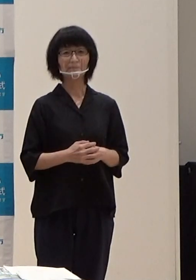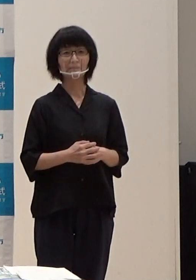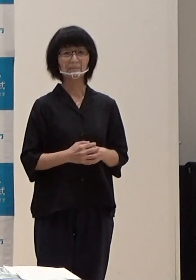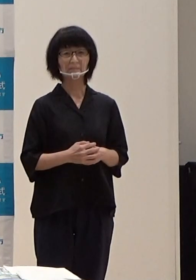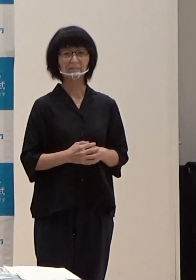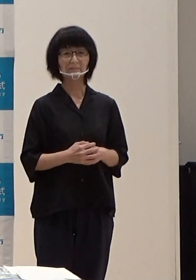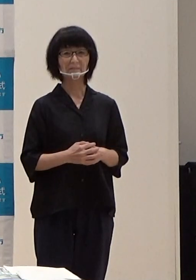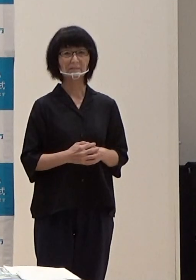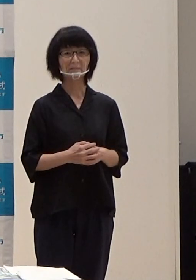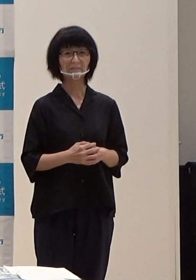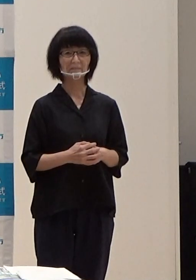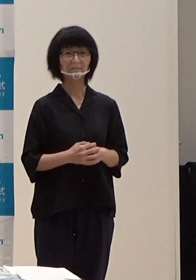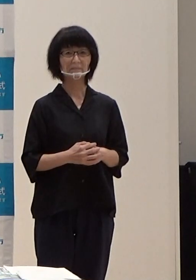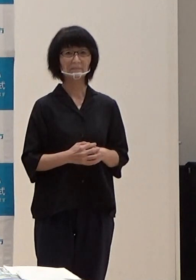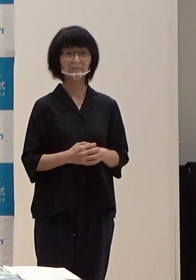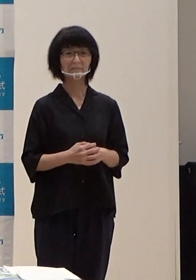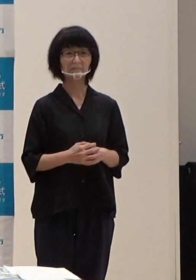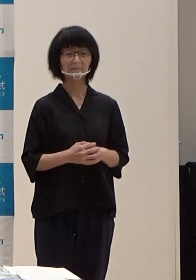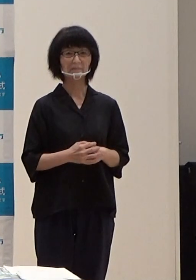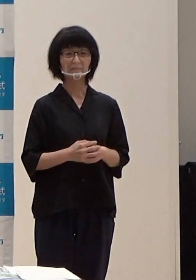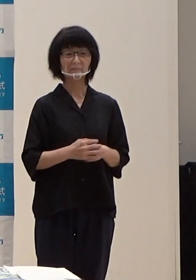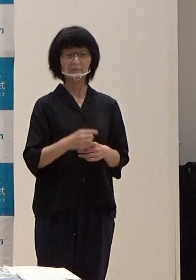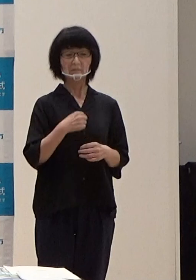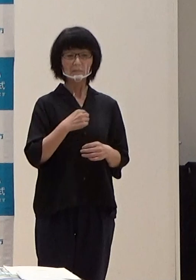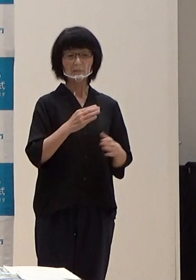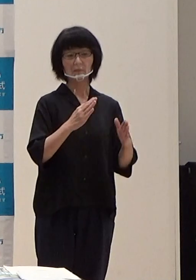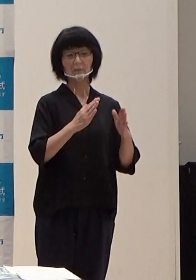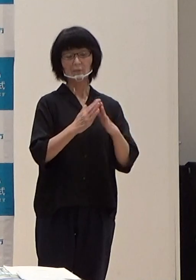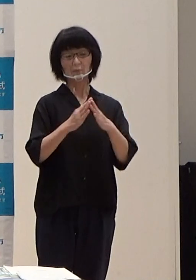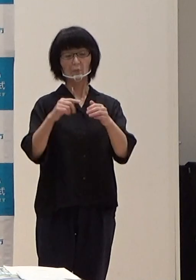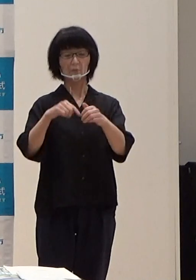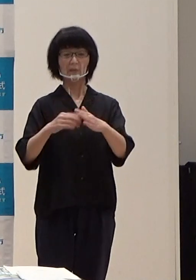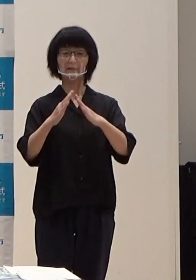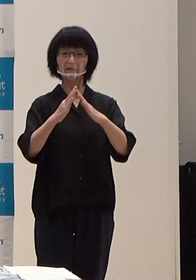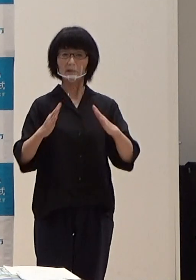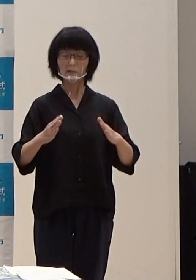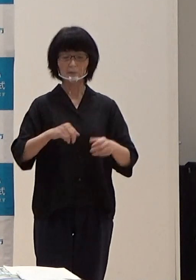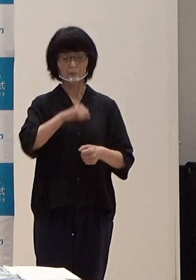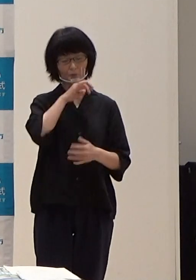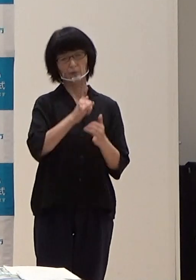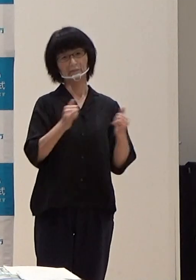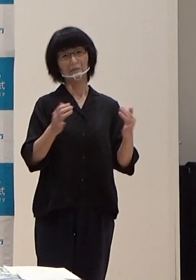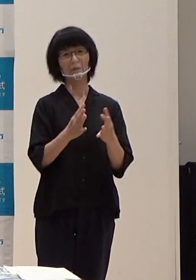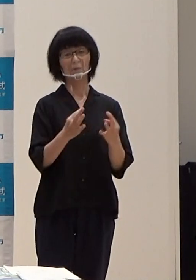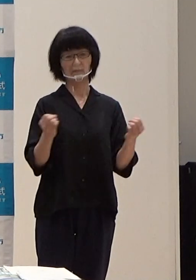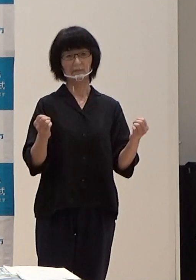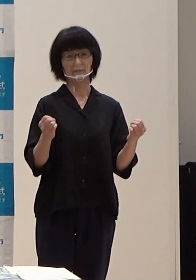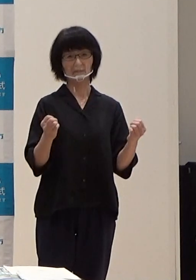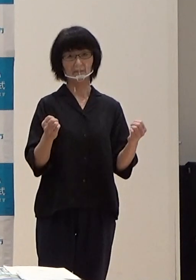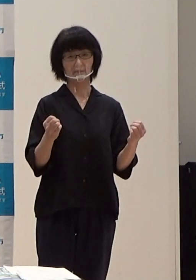ちょっとローカルな話なんですけど、うちの町内会高齢者の方が多くて、区長さんが全部まとめ